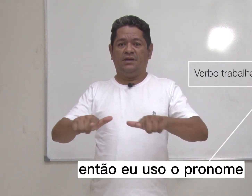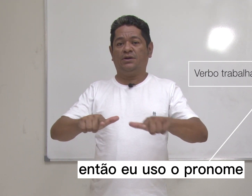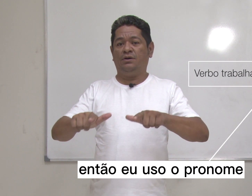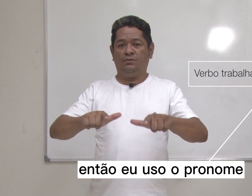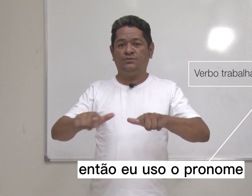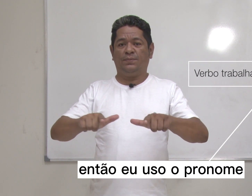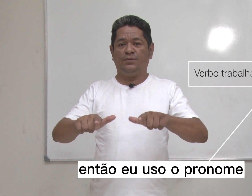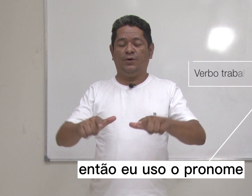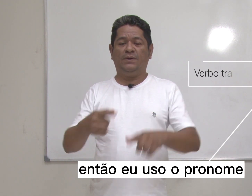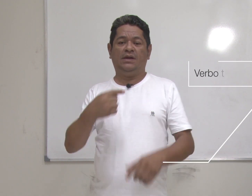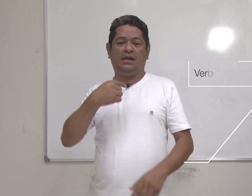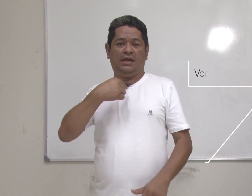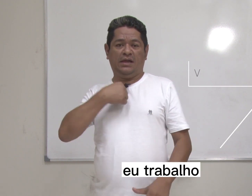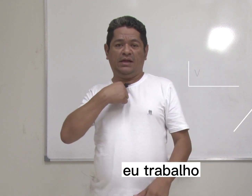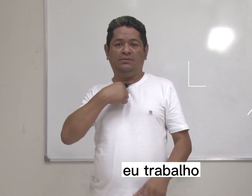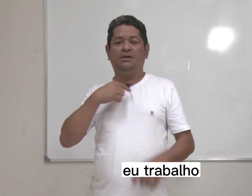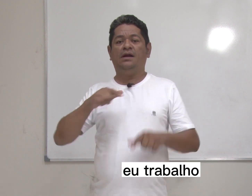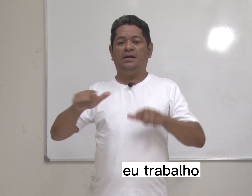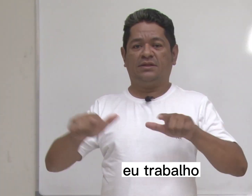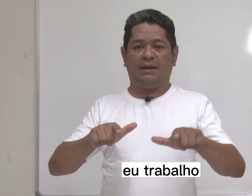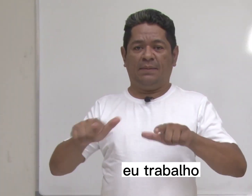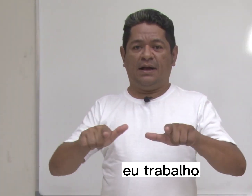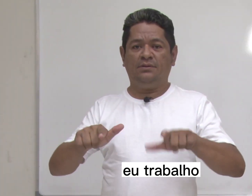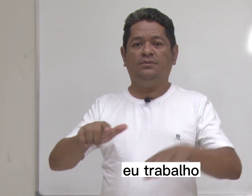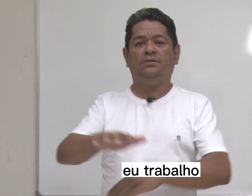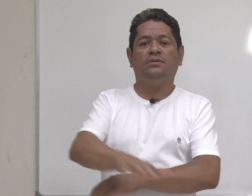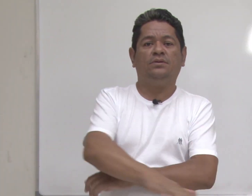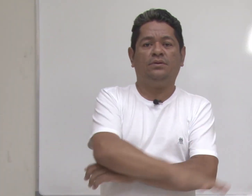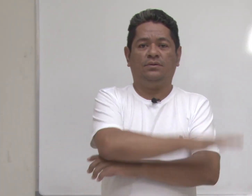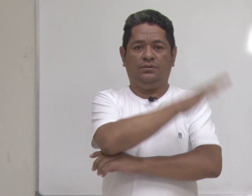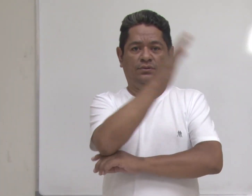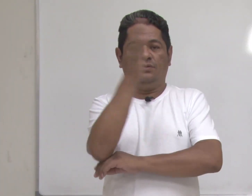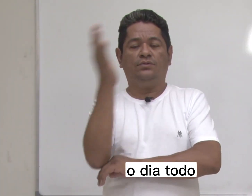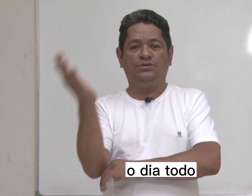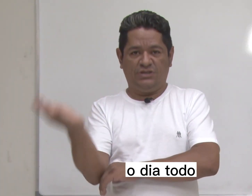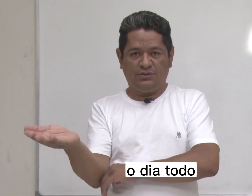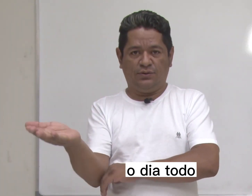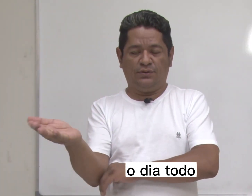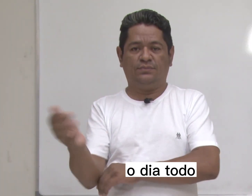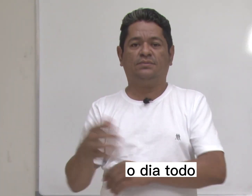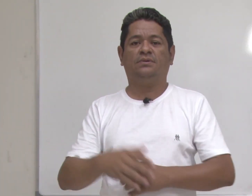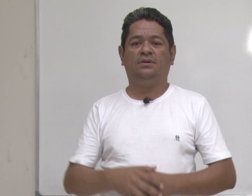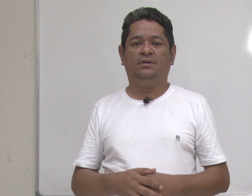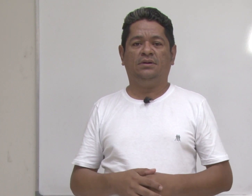Então eu uso o pronome eu trabalho o dia todo.